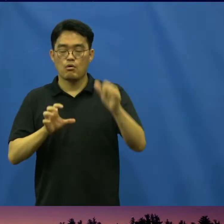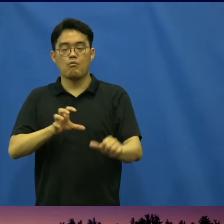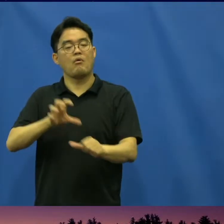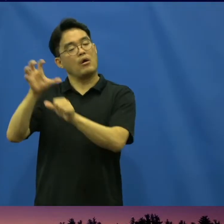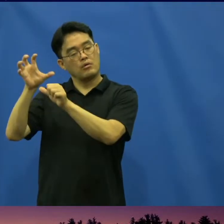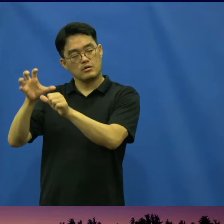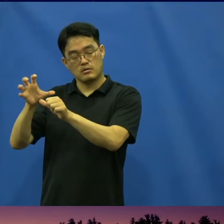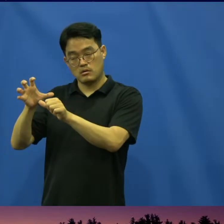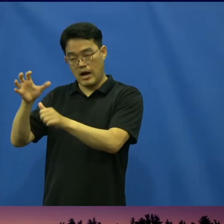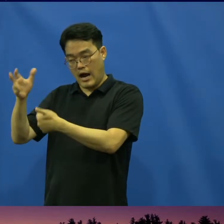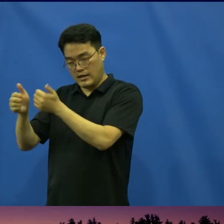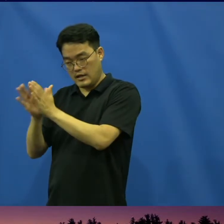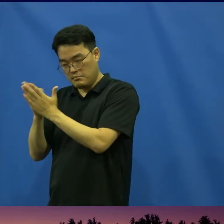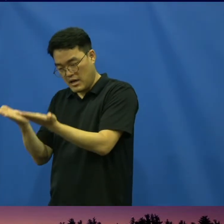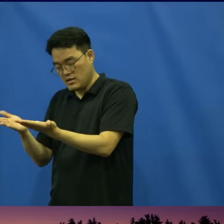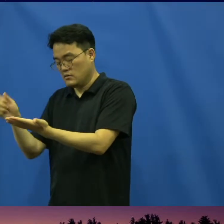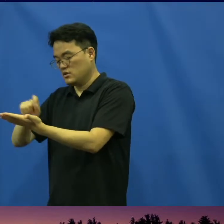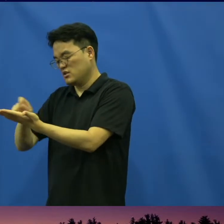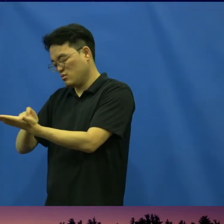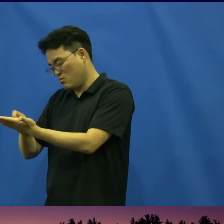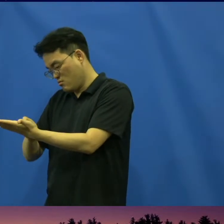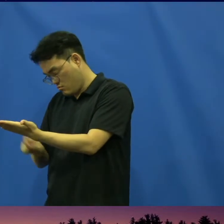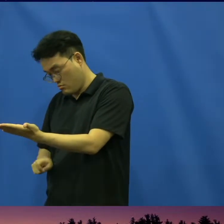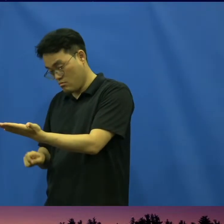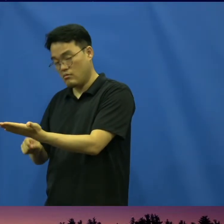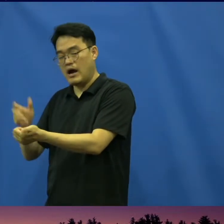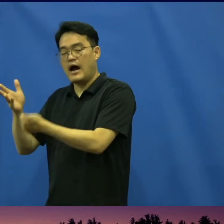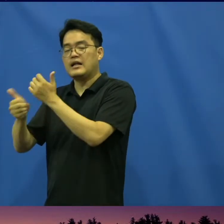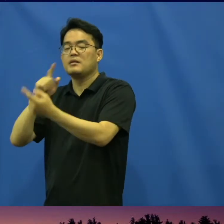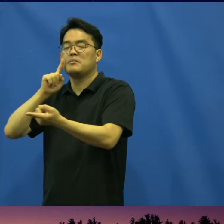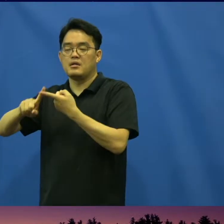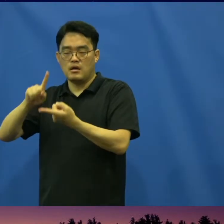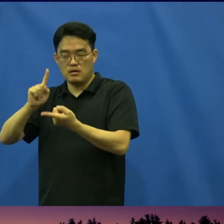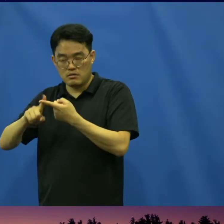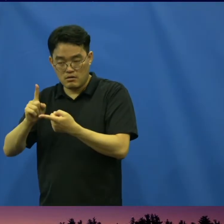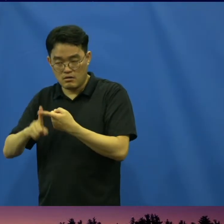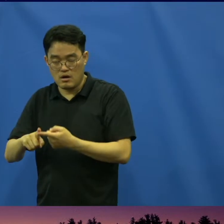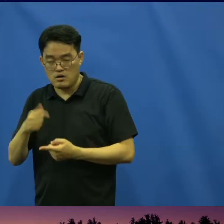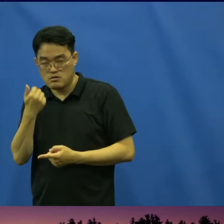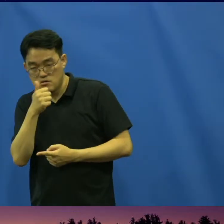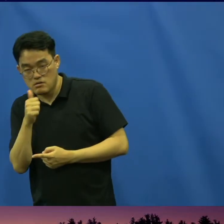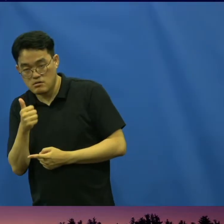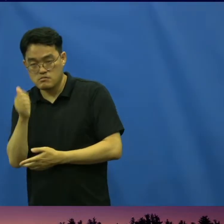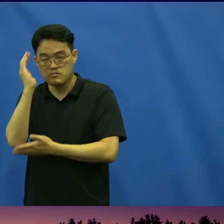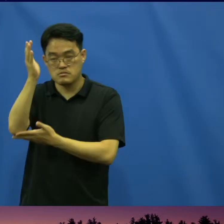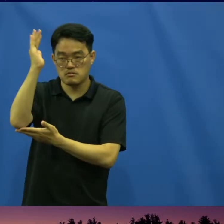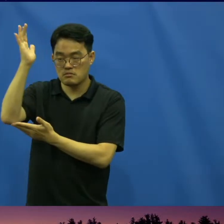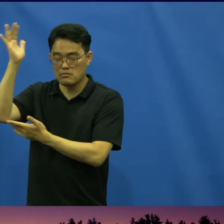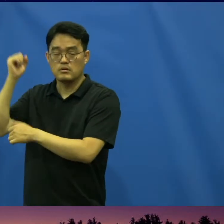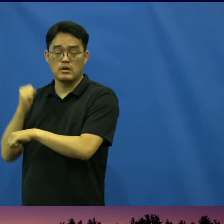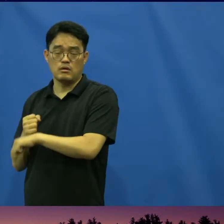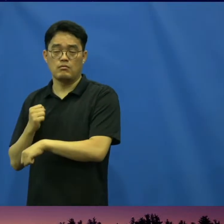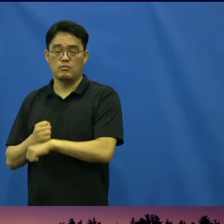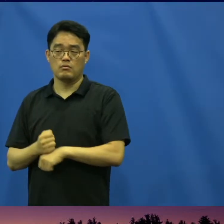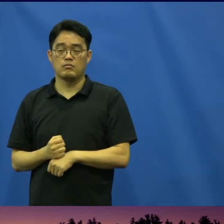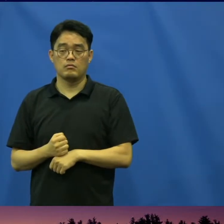지식을 쌓는 목표가 뭡니까? 공부를 하는 목표가 뭡니까? 다른 사람들과 경쟁하고 비교하고 자랑하기 위해서입니까? 의미 없는 일이에요. 그런 길로